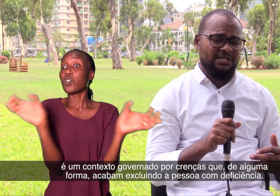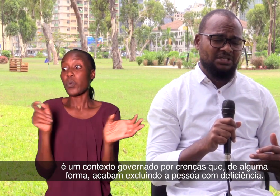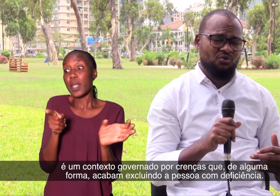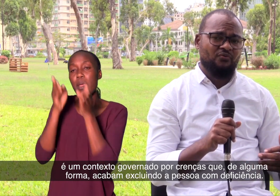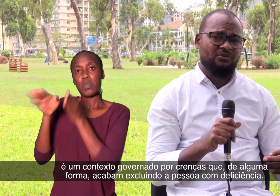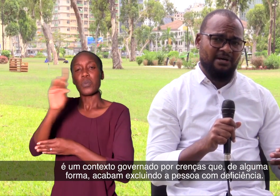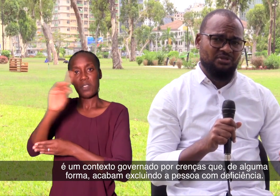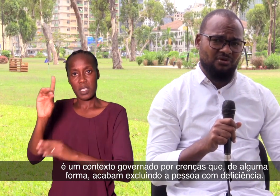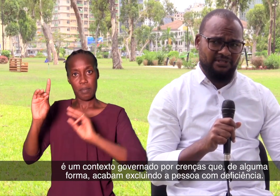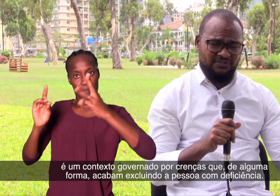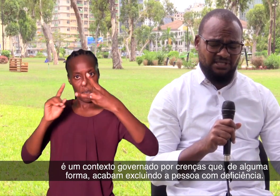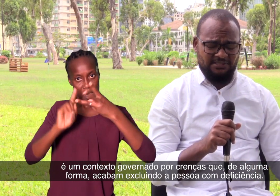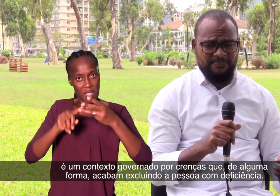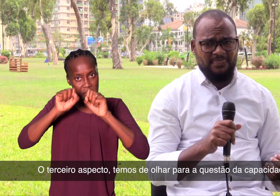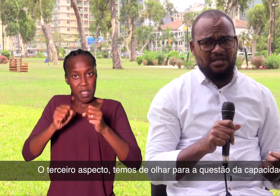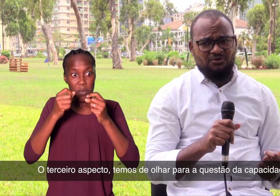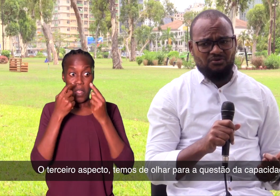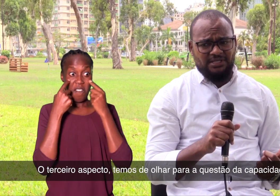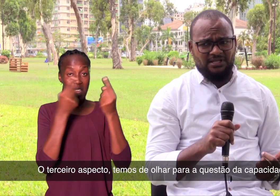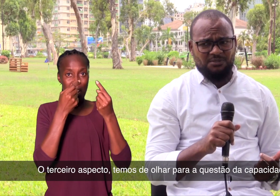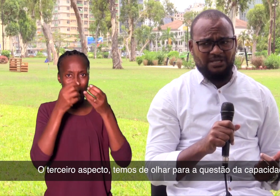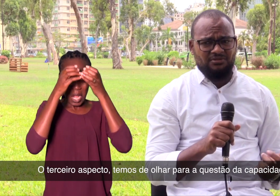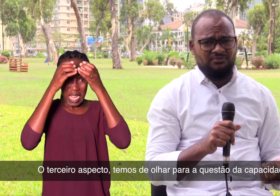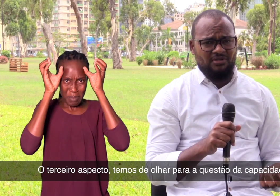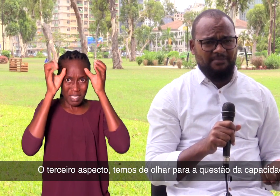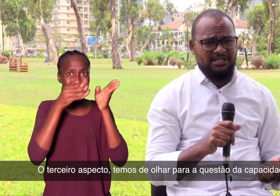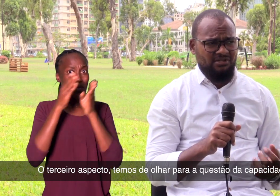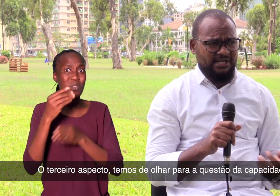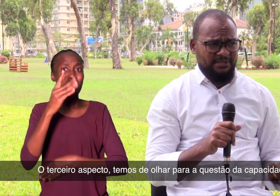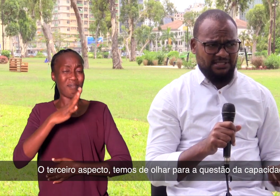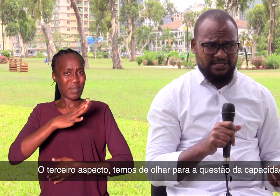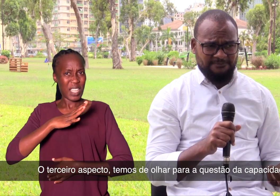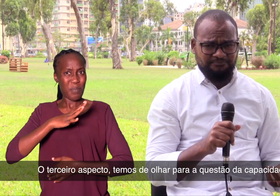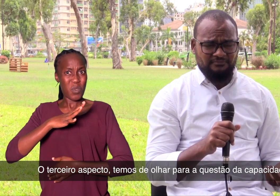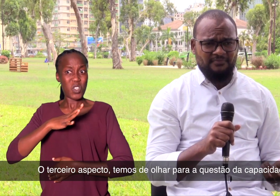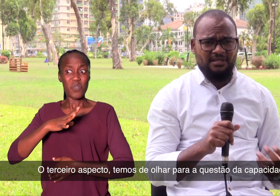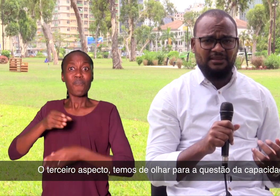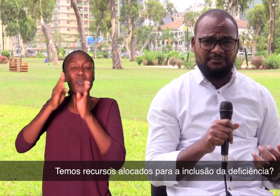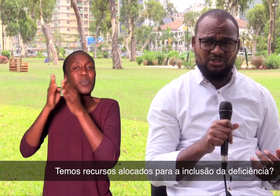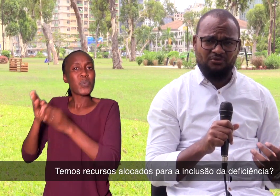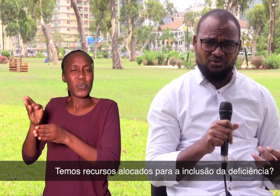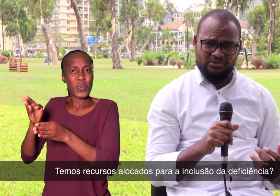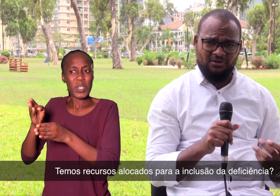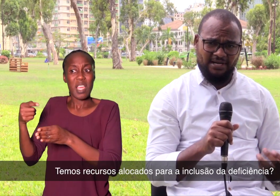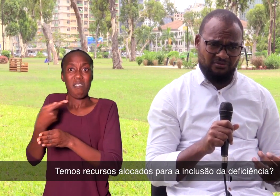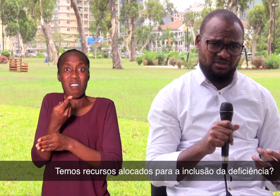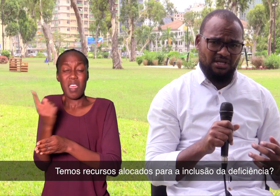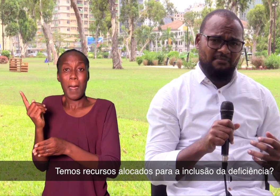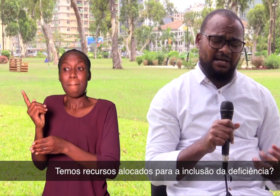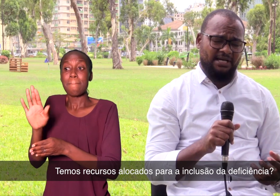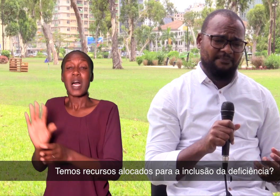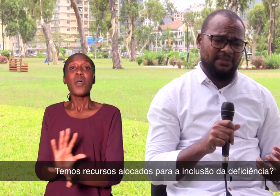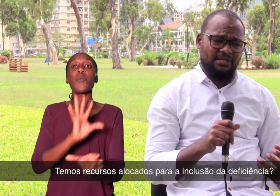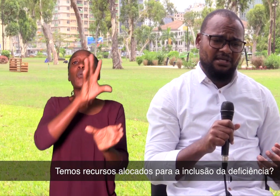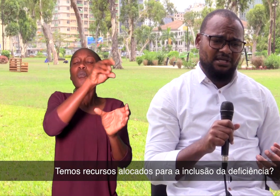acabam excluindo a pessoa com deficiência. O terceiro aspecto é temos que olhar para a questão da capacidade. Temos recursos alocados